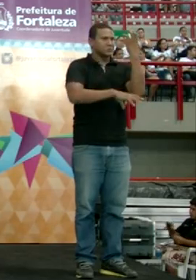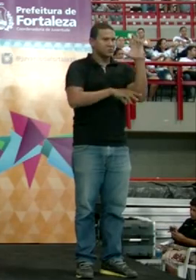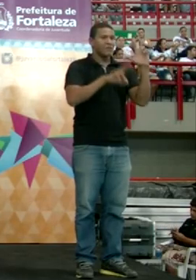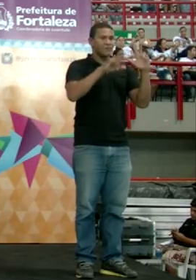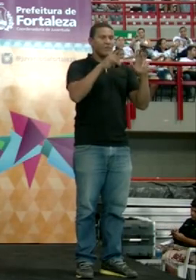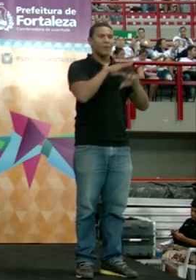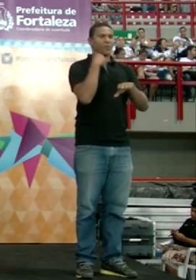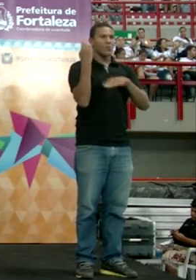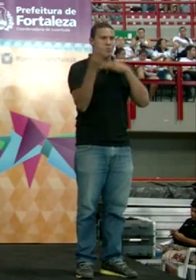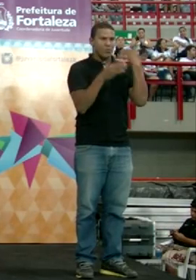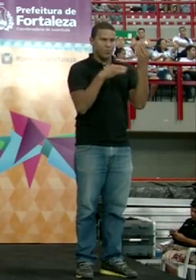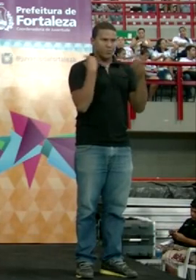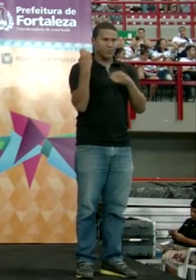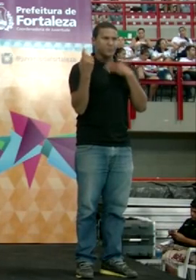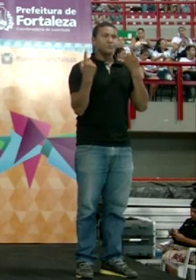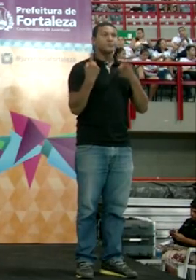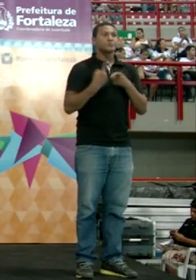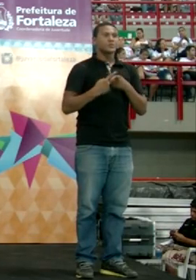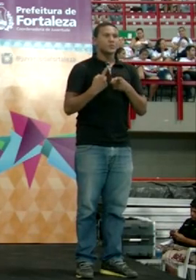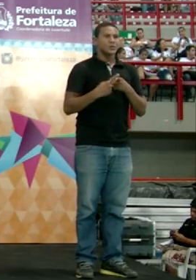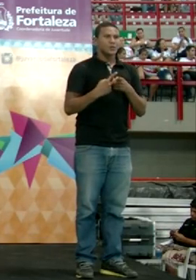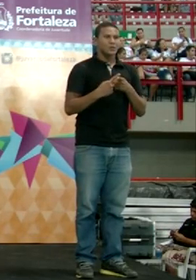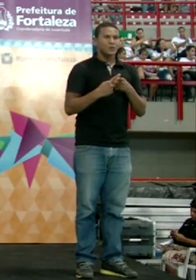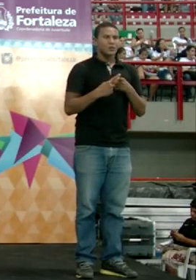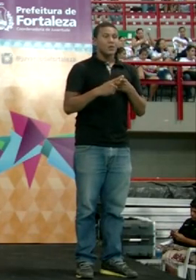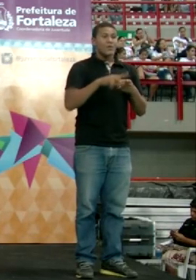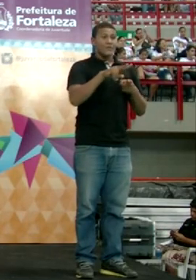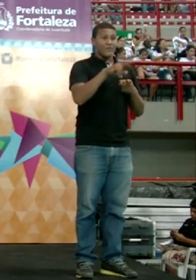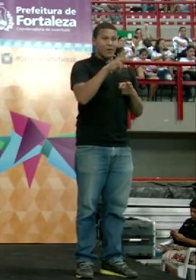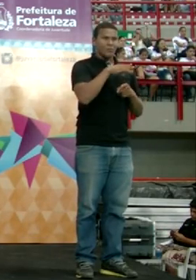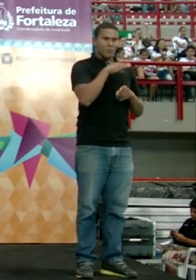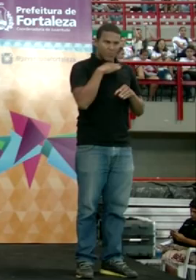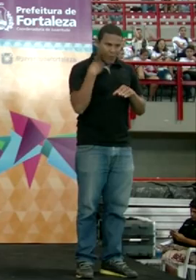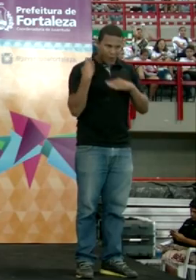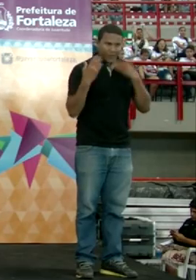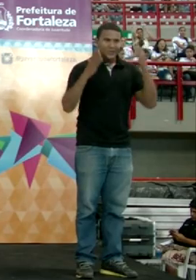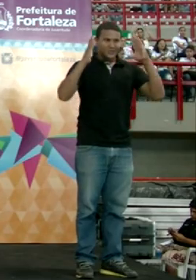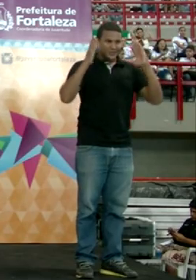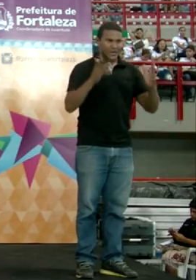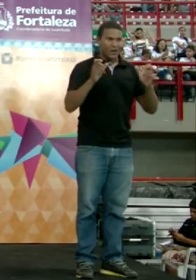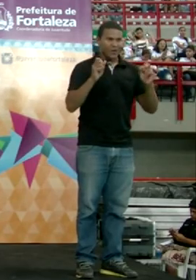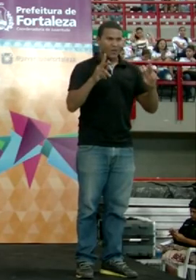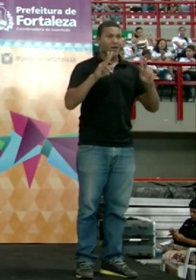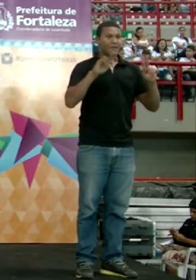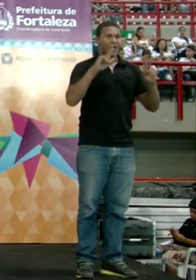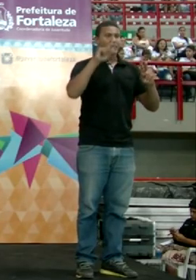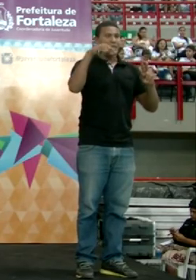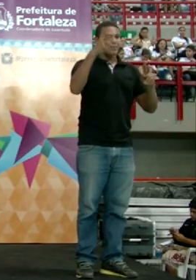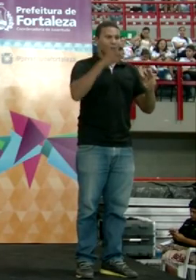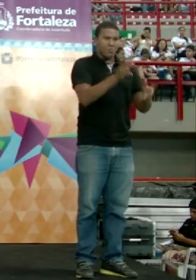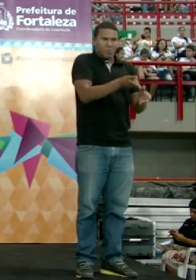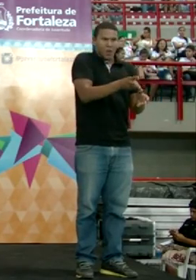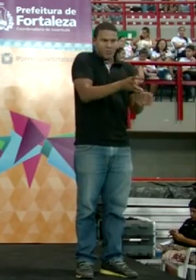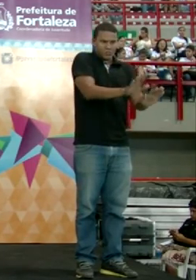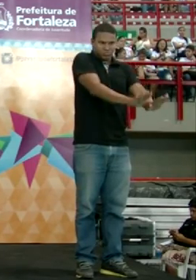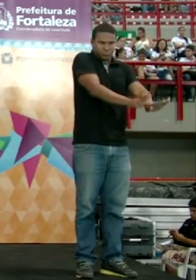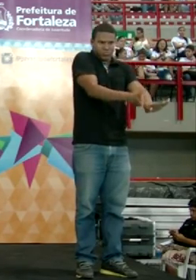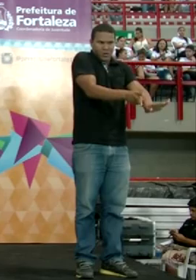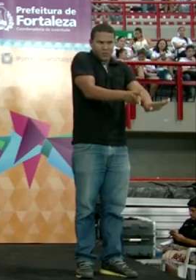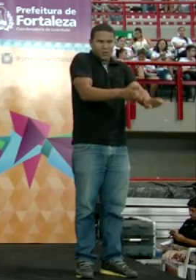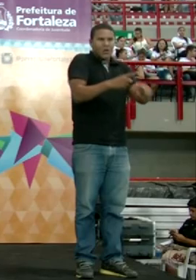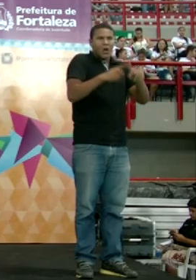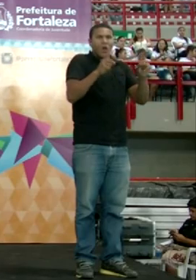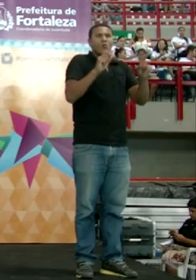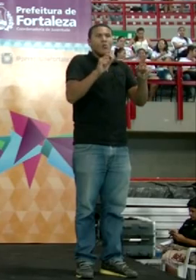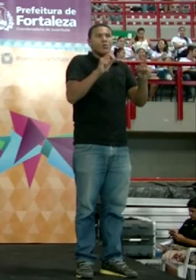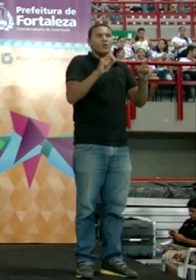animais morrerem, eles vão sofrer decomposição orgânica. E nessa decomposição é